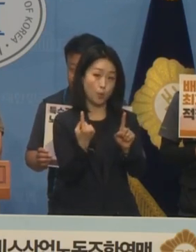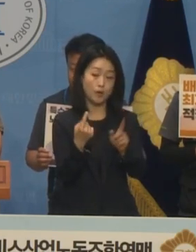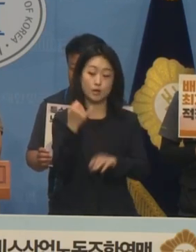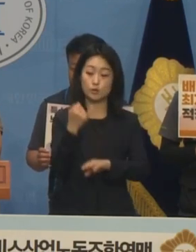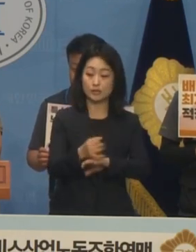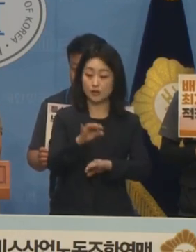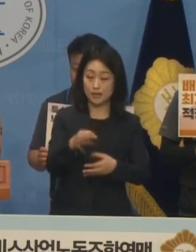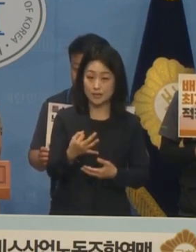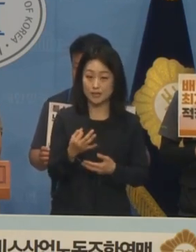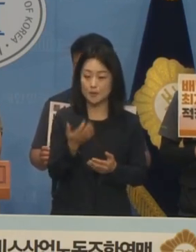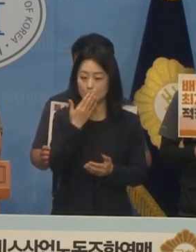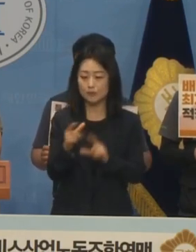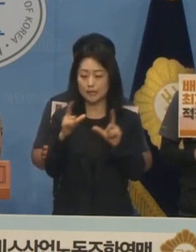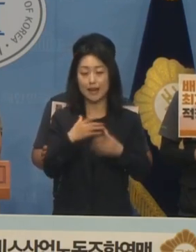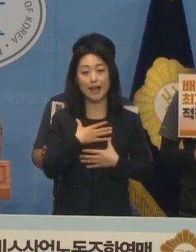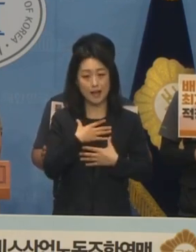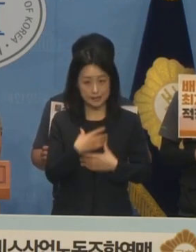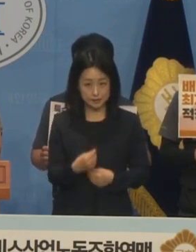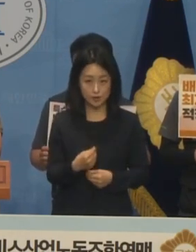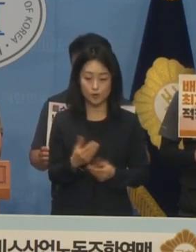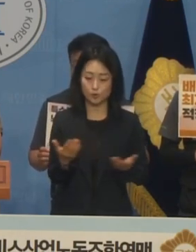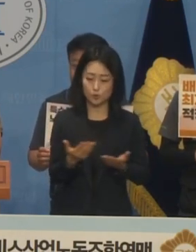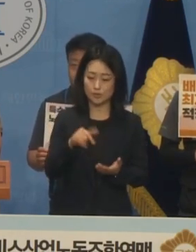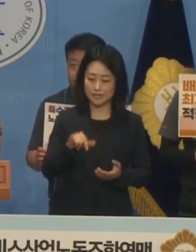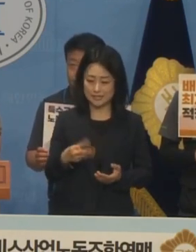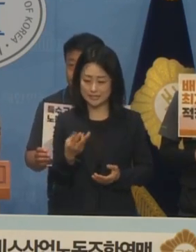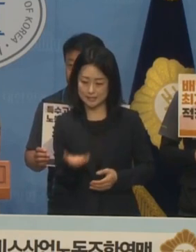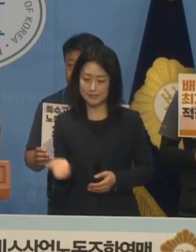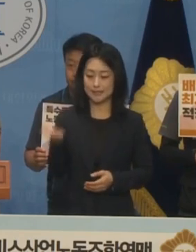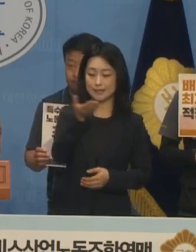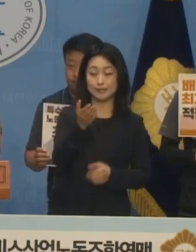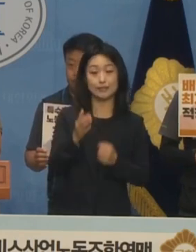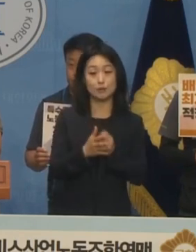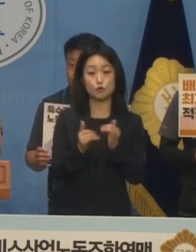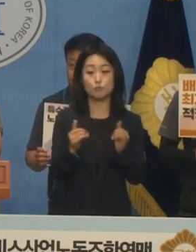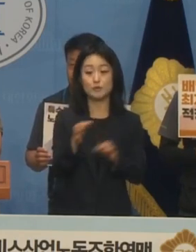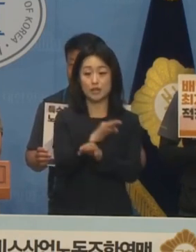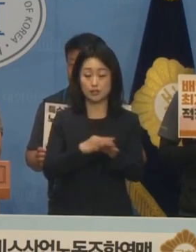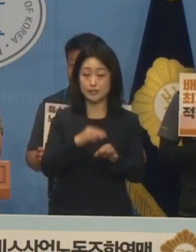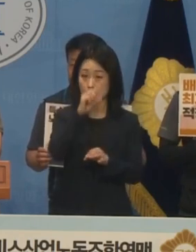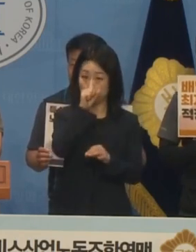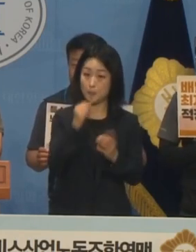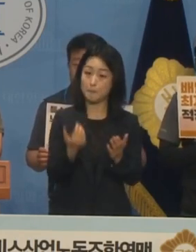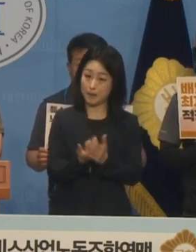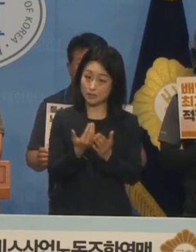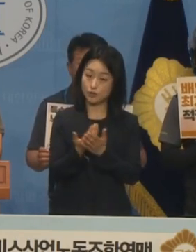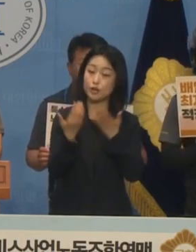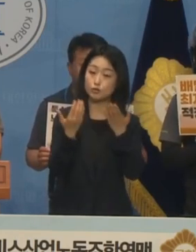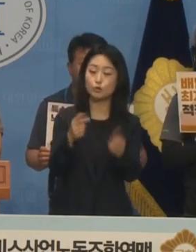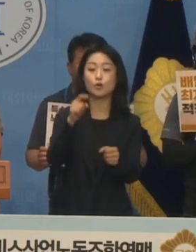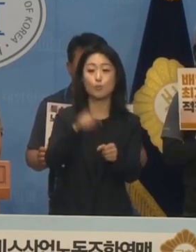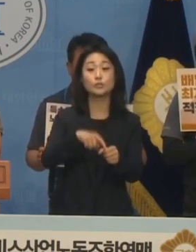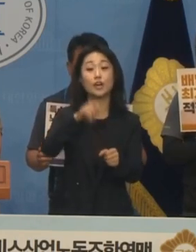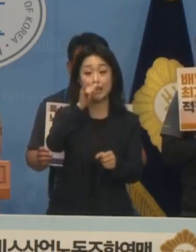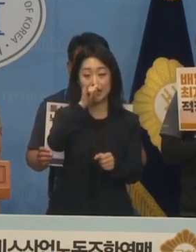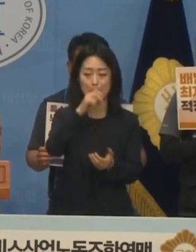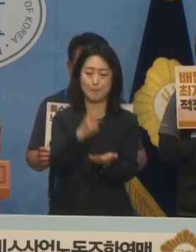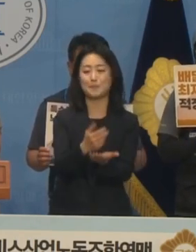배달 노동자는 필수 노동자로 인정받았습니다. 하지만 그에 상응하는 사회적 대우를 받고 있지